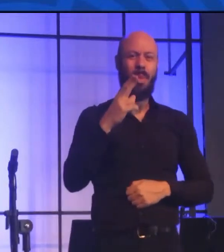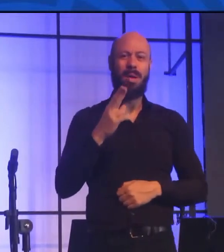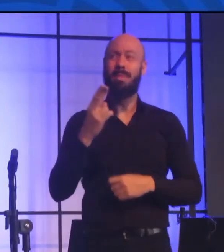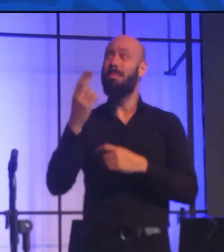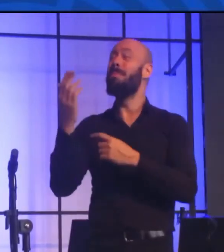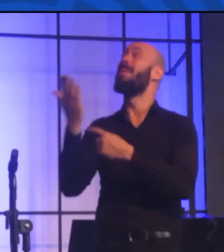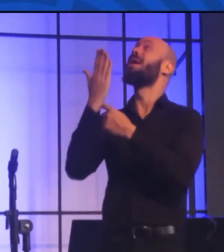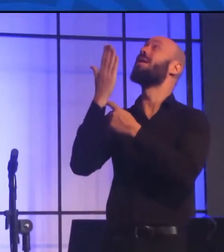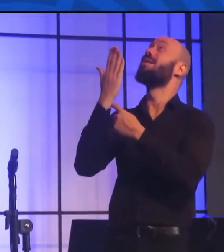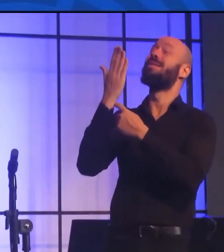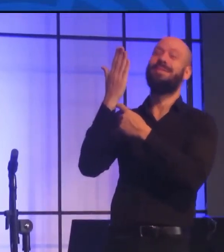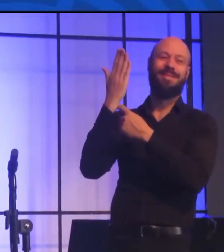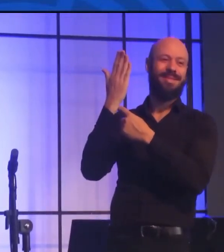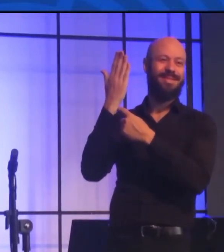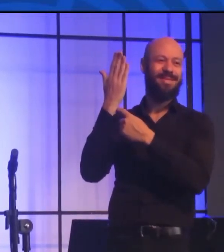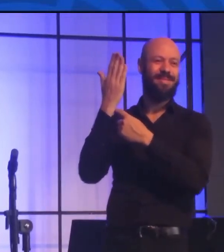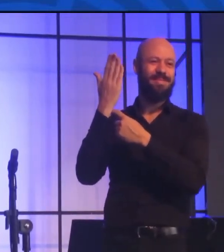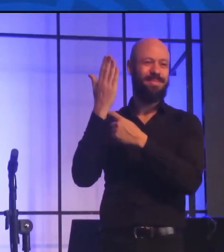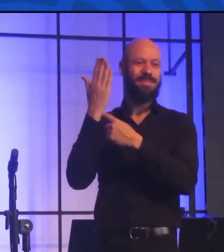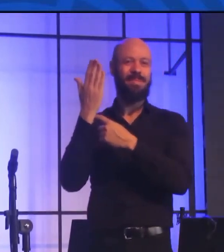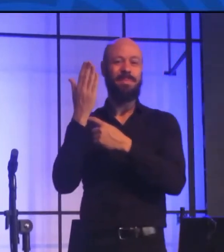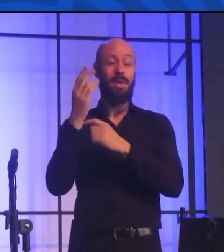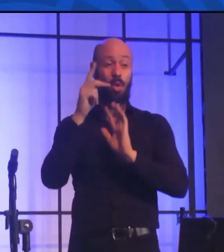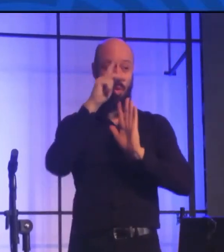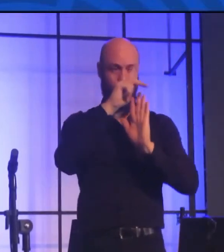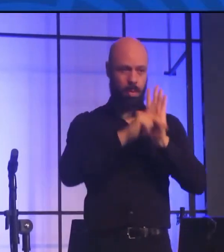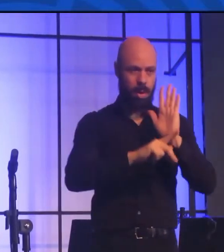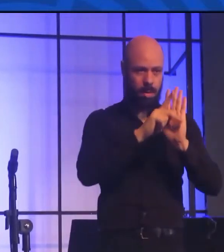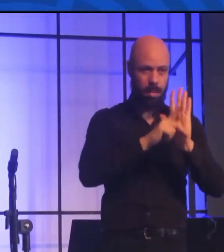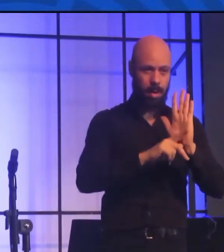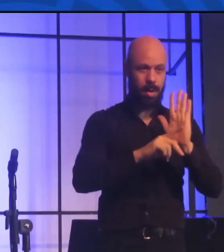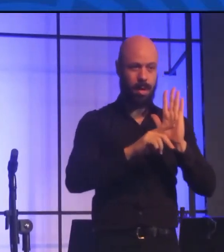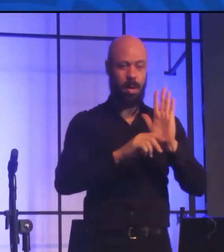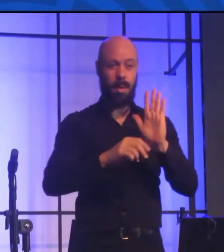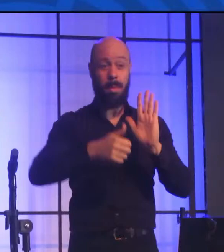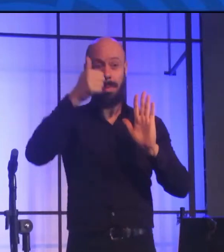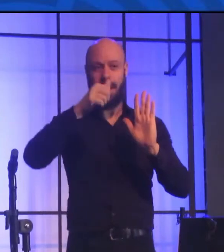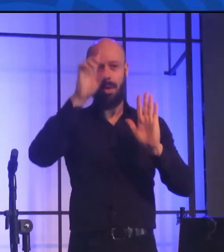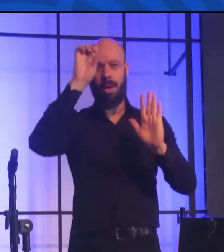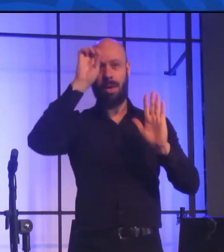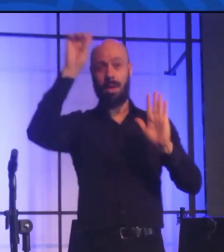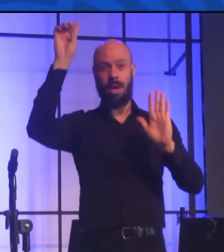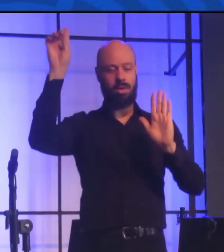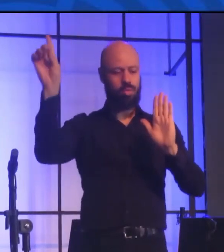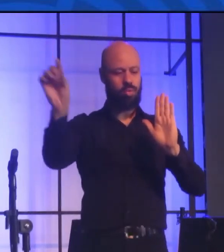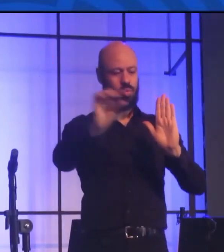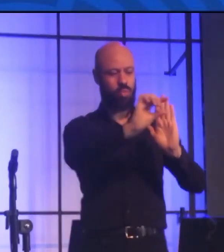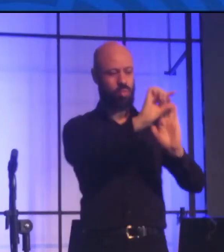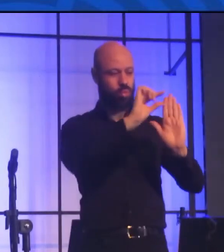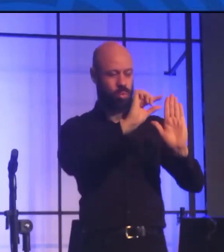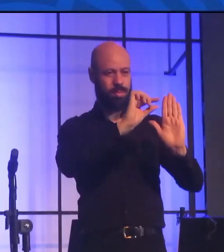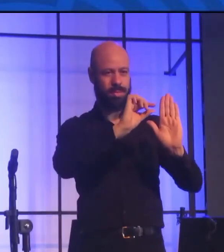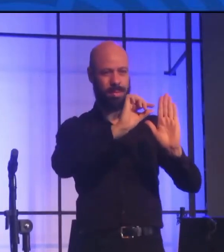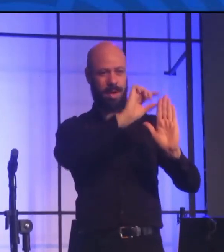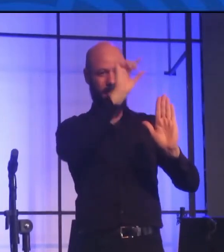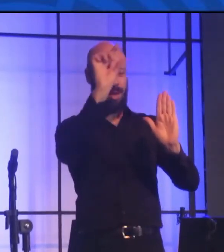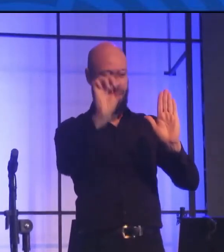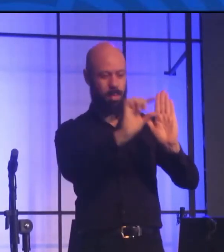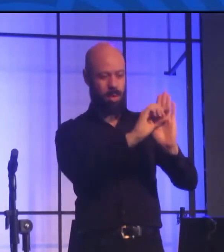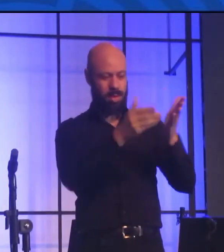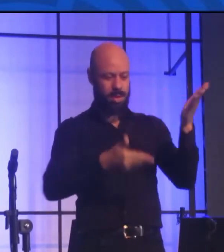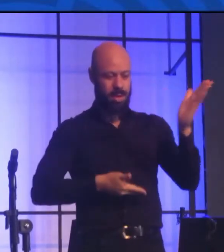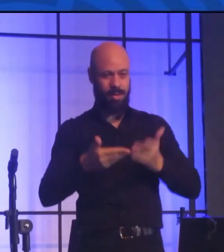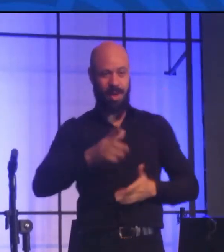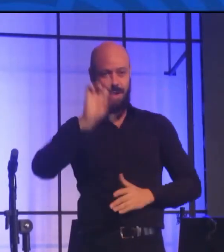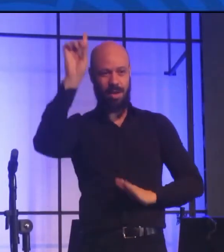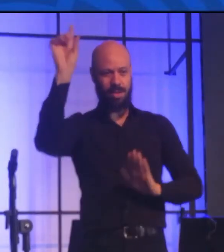presença de Deus. O plano precisa ser a presença de Deus na nossa vida. E o grande homem de Deus, o grande profeta